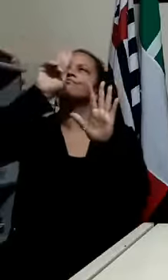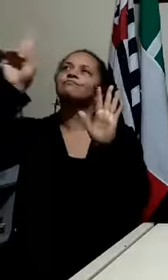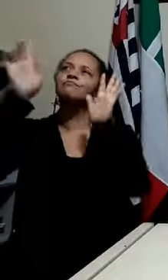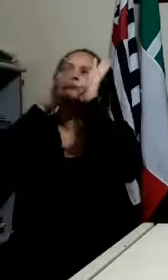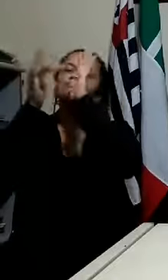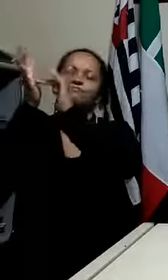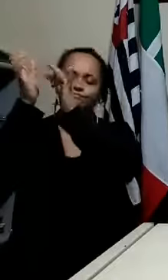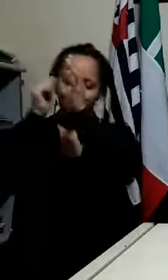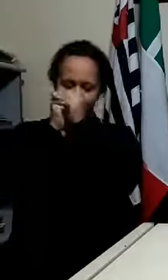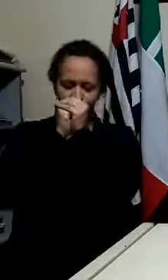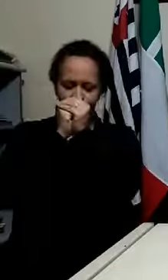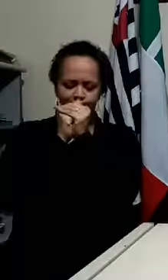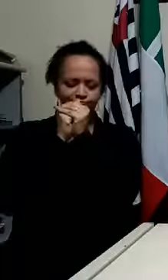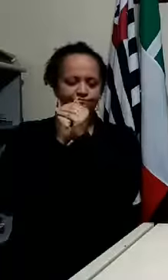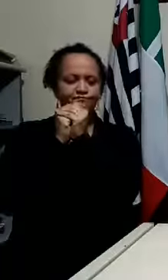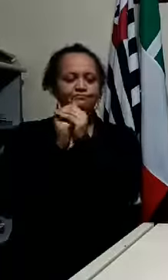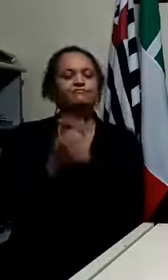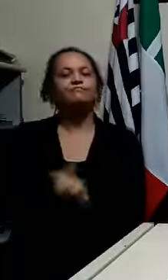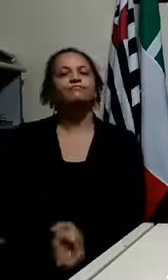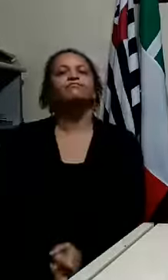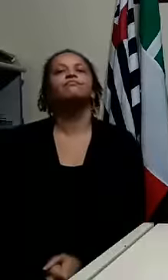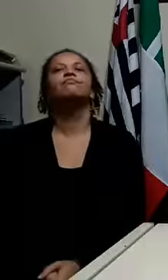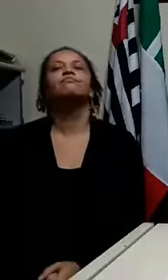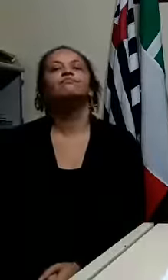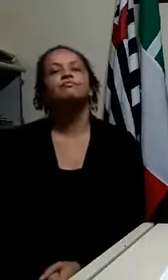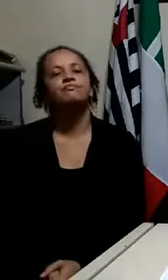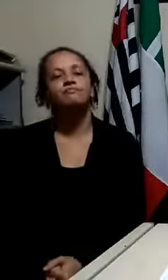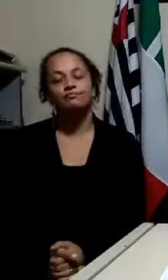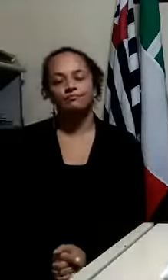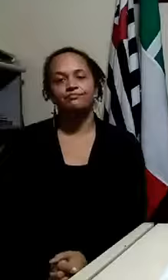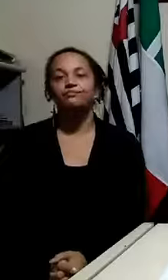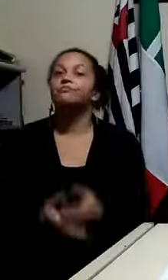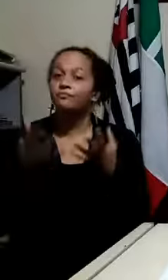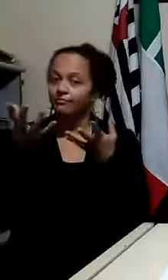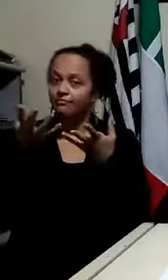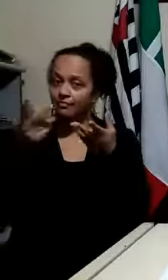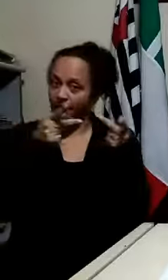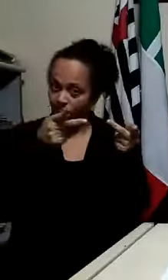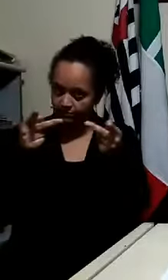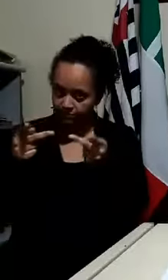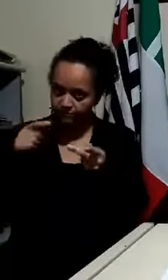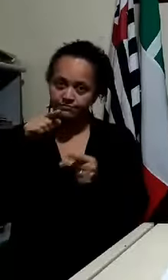Amém. E amém, glória a Deus, glória a Deus. Eu quero convidar você nessa hora